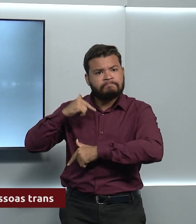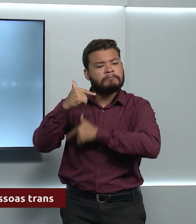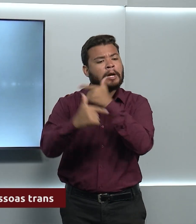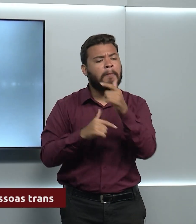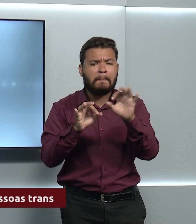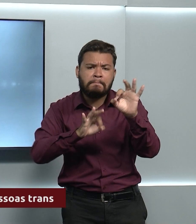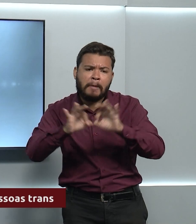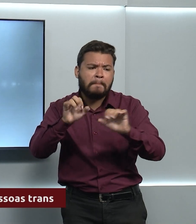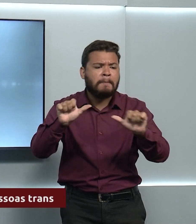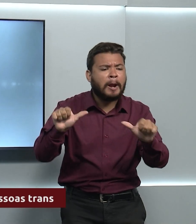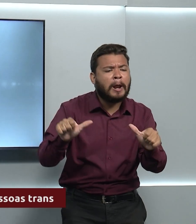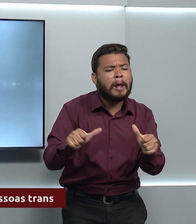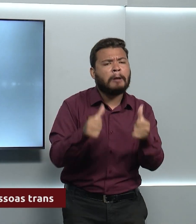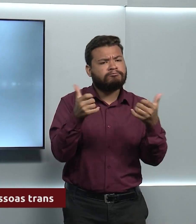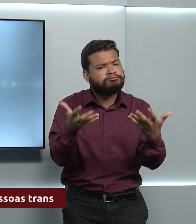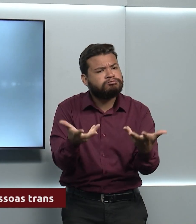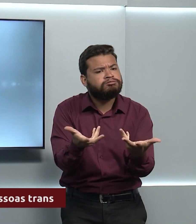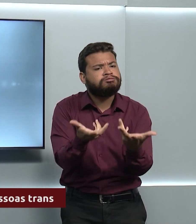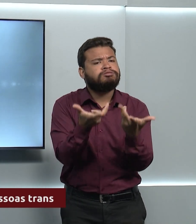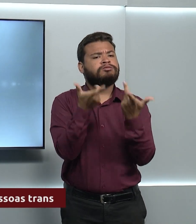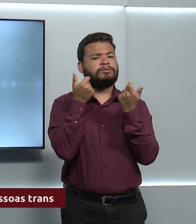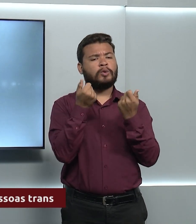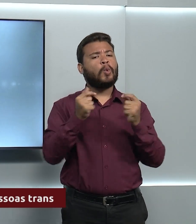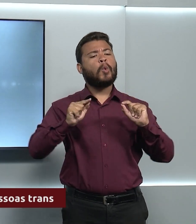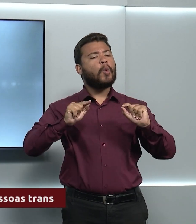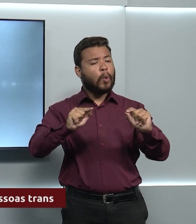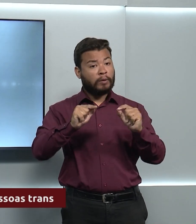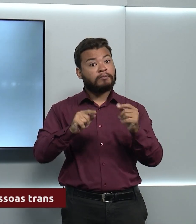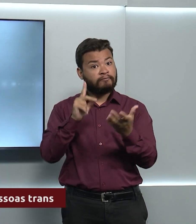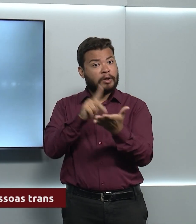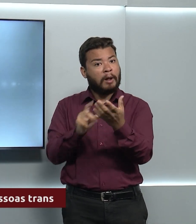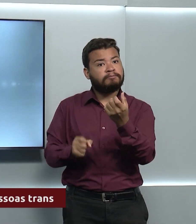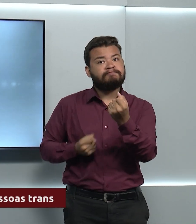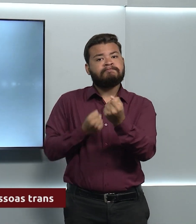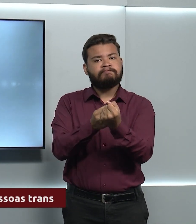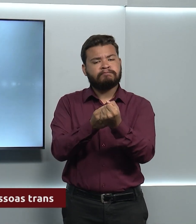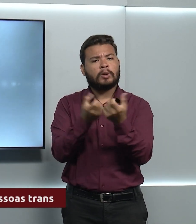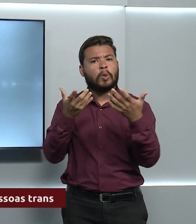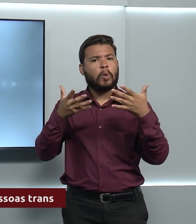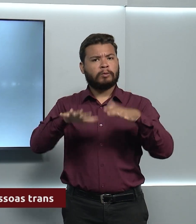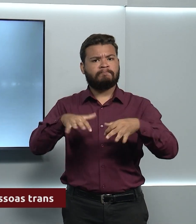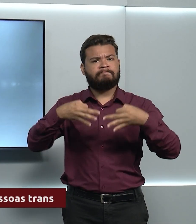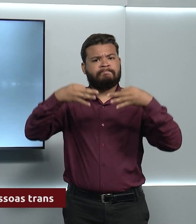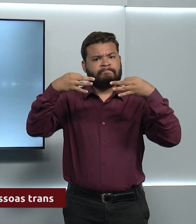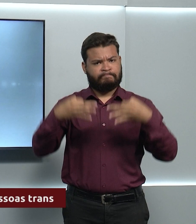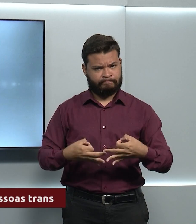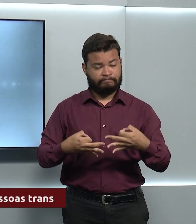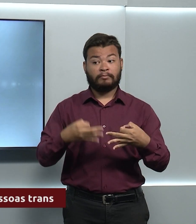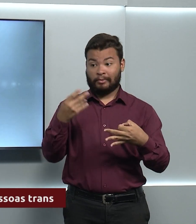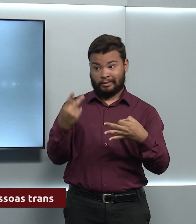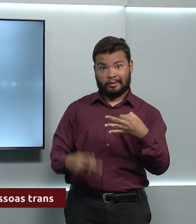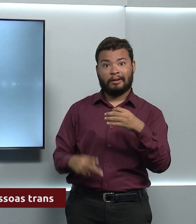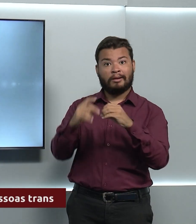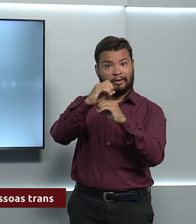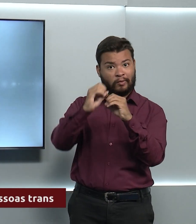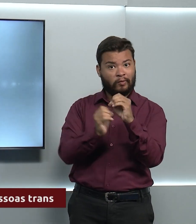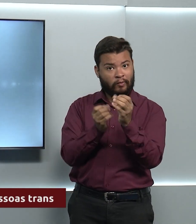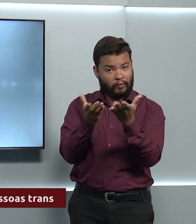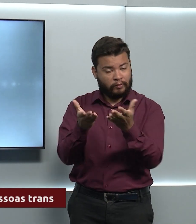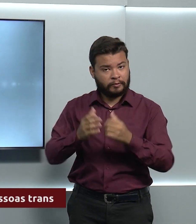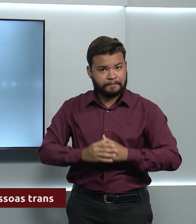né? Aprimorar-se garantindo cada vez mais uma inclusão mais efetiva na Universidade Federal de